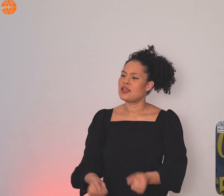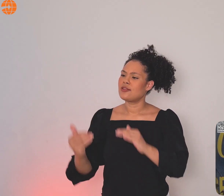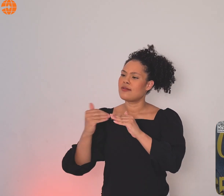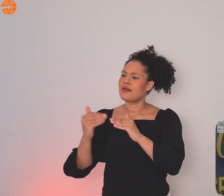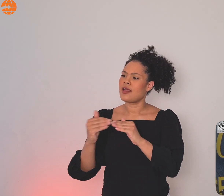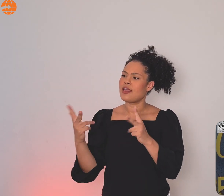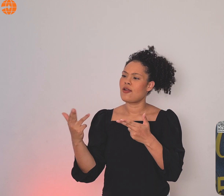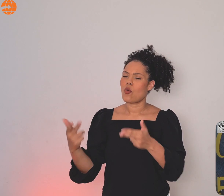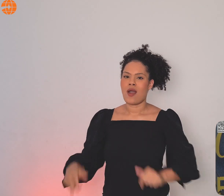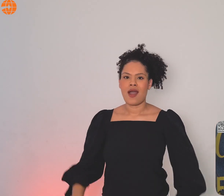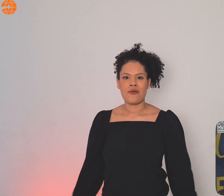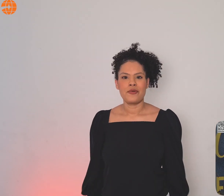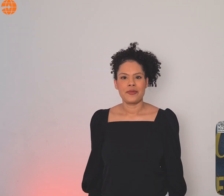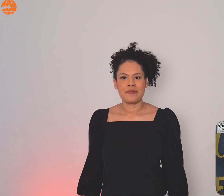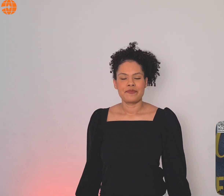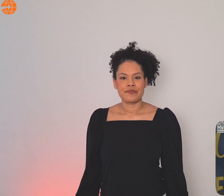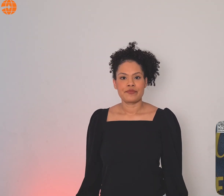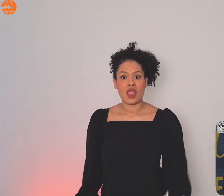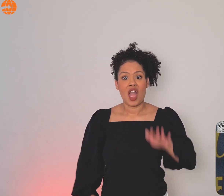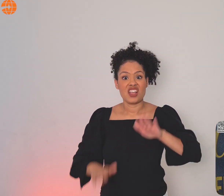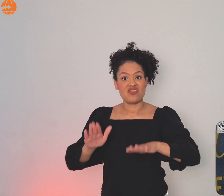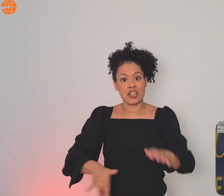pegue a estratégia, mas pegue a unção.